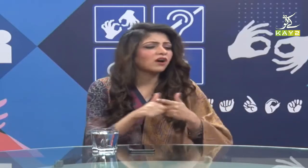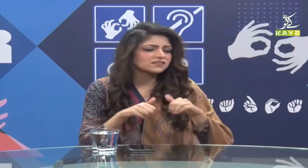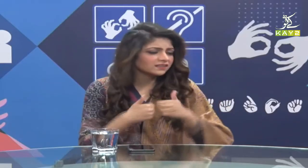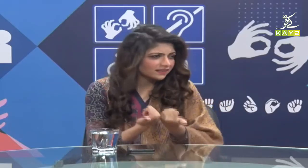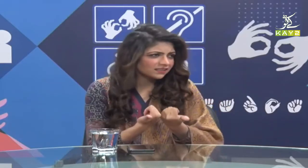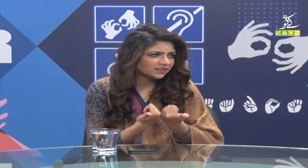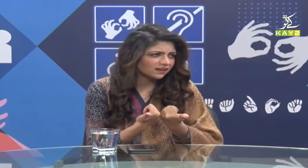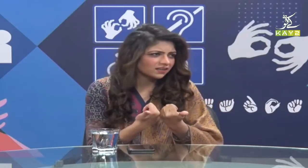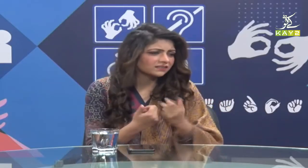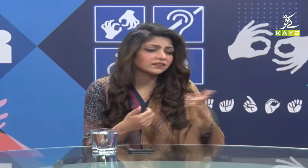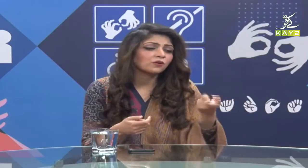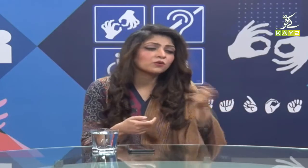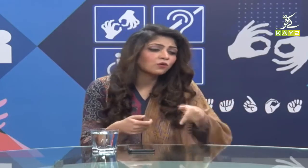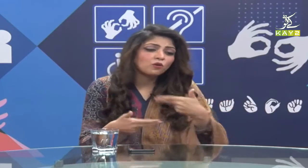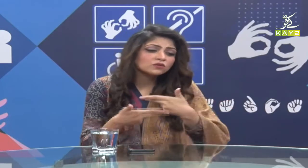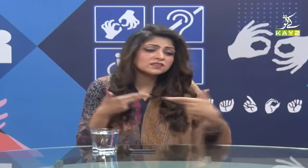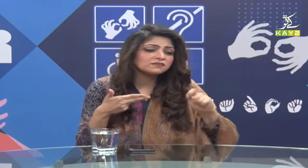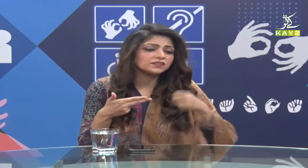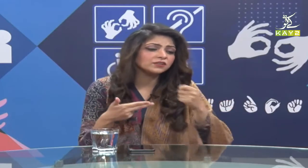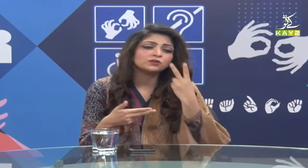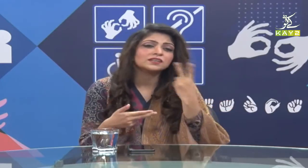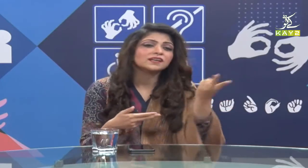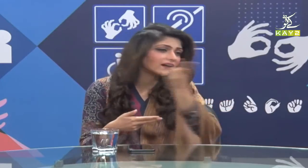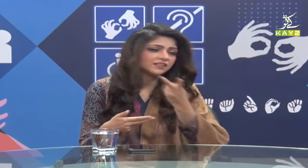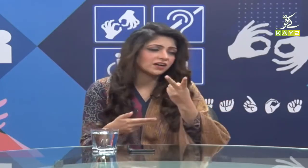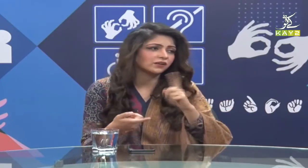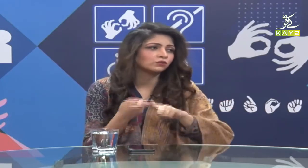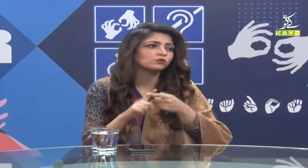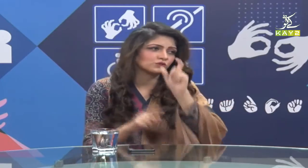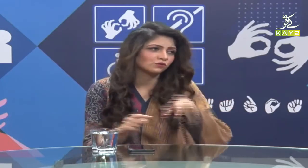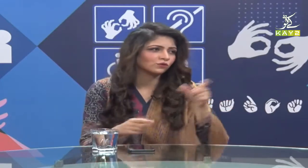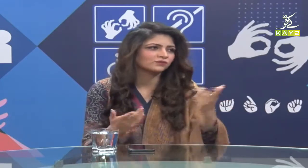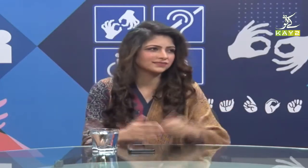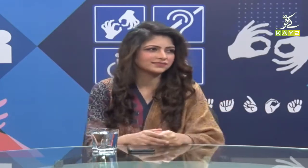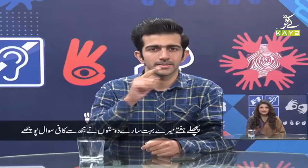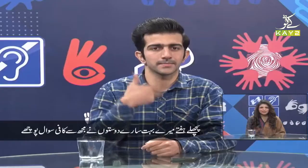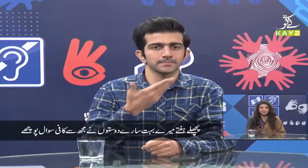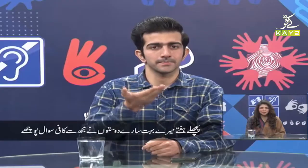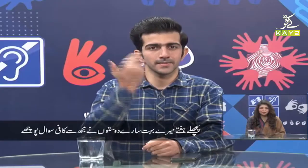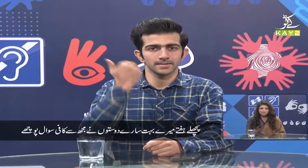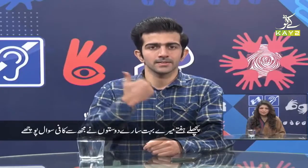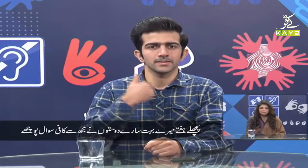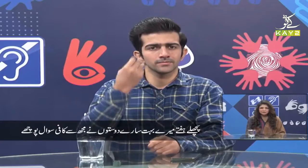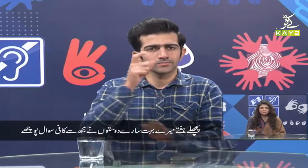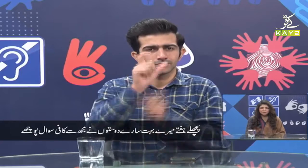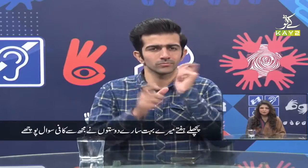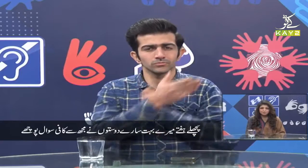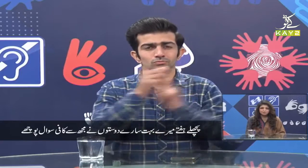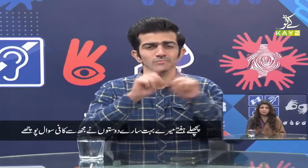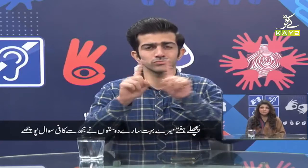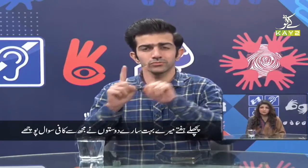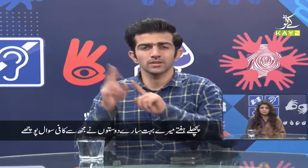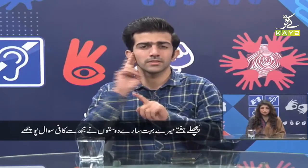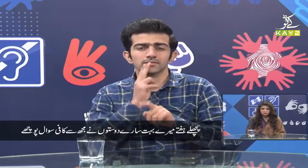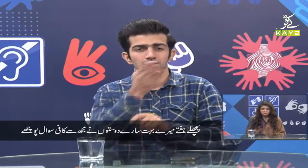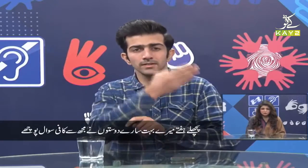तो आंसर कैसे किया जा सकता है और कौन सी वीडियो दिखाने जा रहे हो दोस्तों को। पिछले वीक जो है वो मेरे